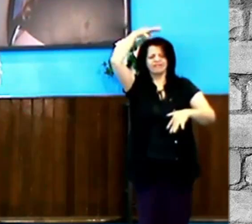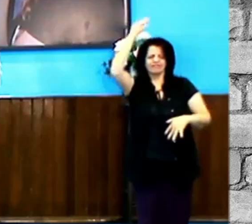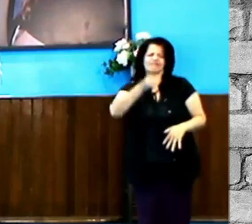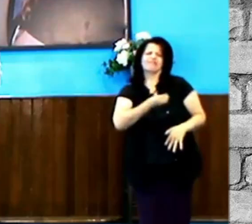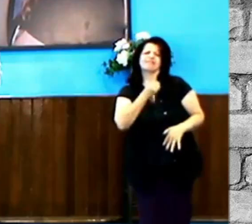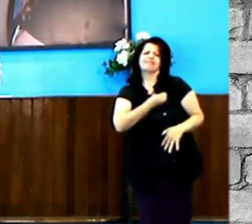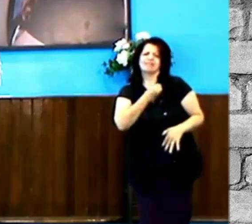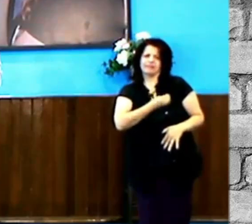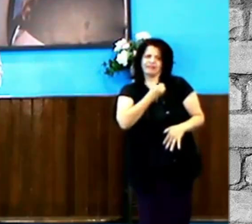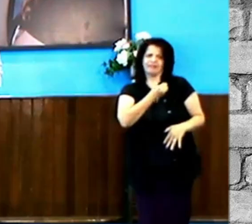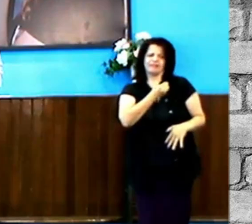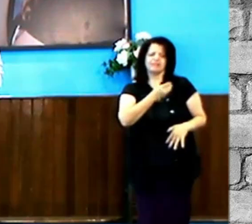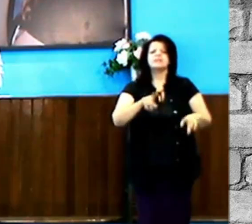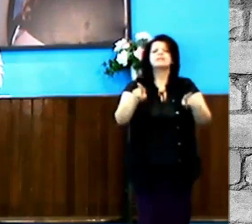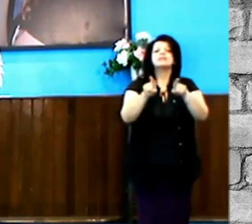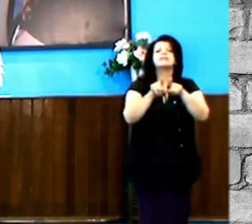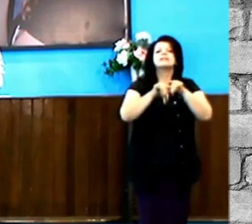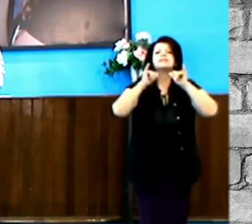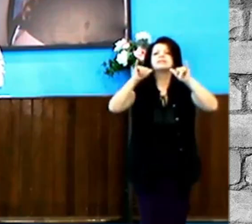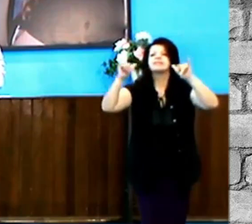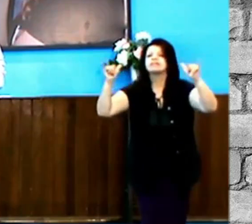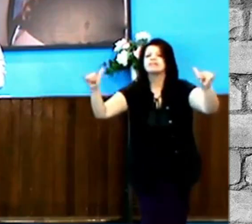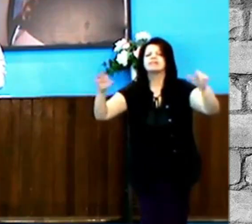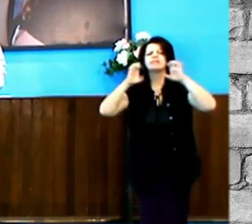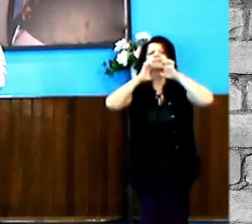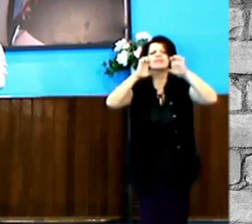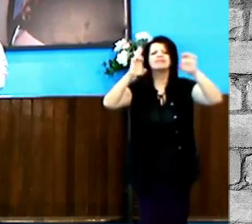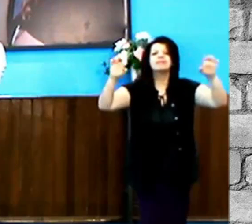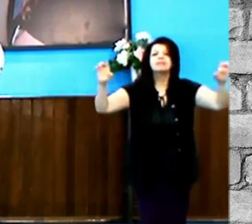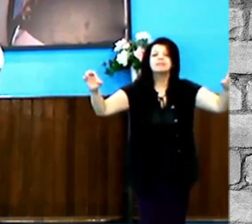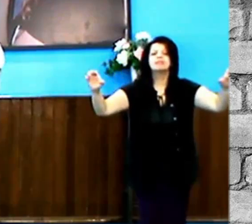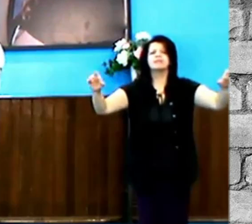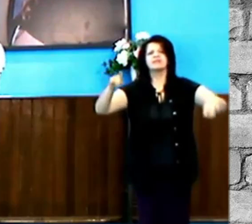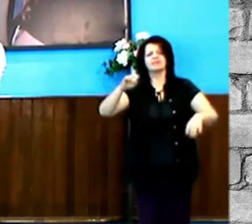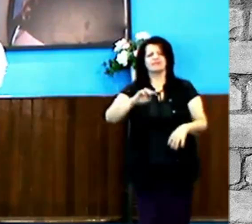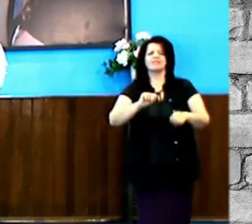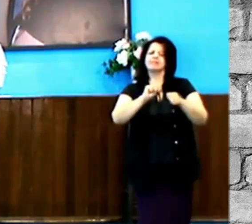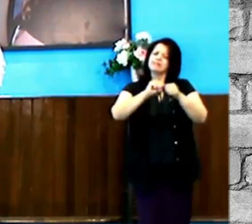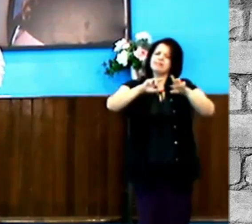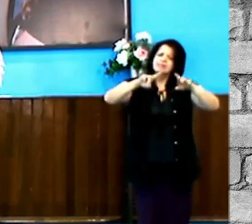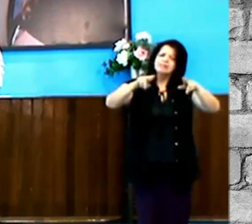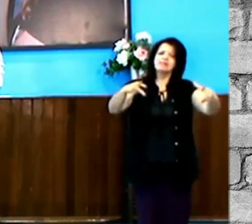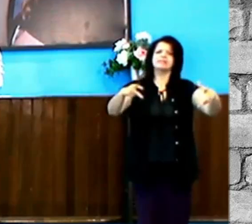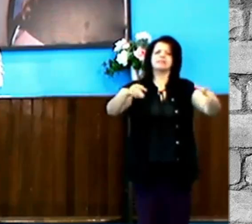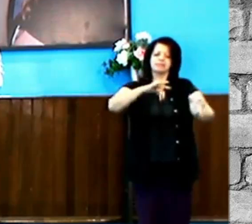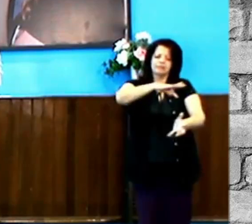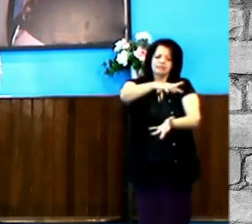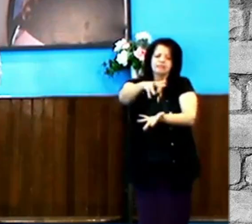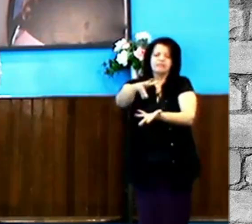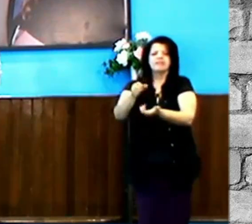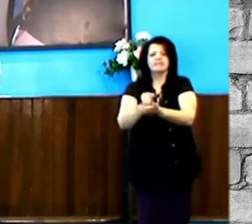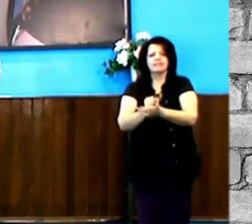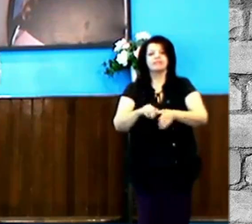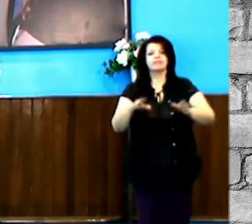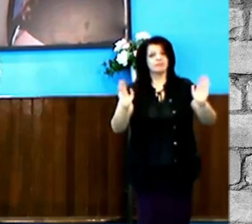estamos nesse mundo e vamos tendo contato com as pessoas. Nós estamos vivendo um momento também, inclusive, Tiago, irmãos que estão aqui, irmãos que nos